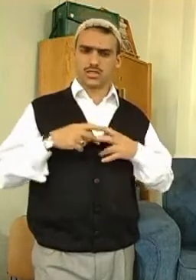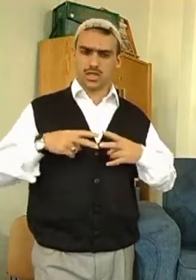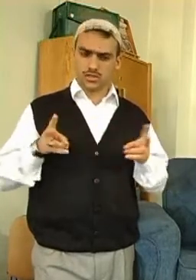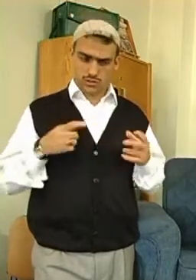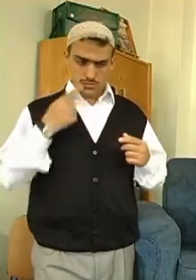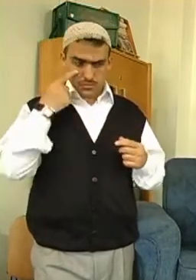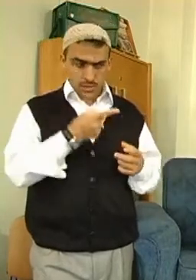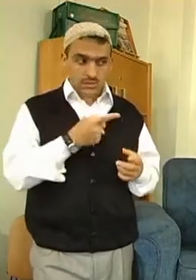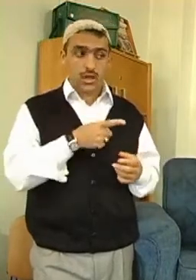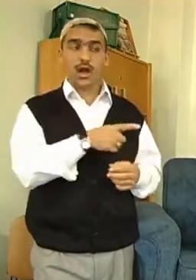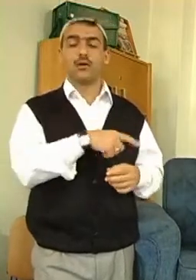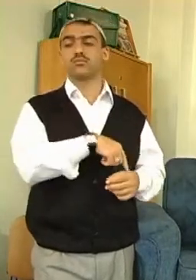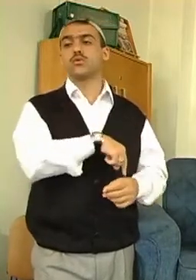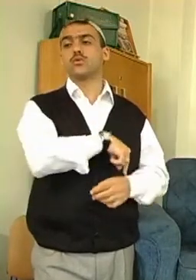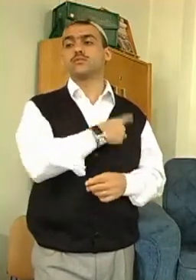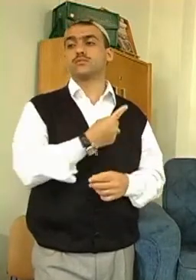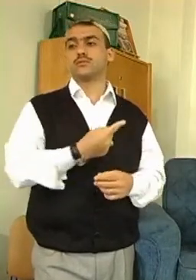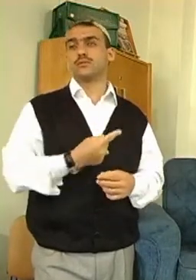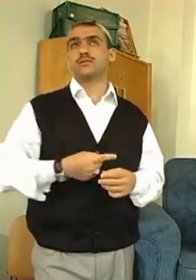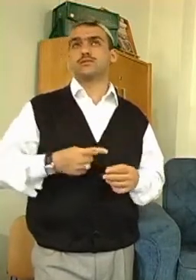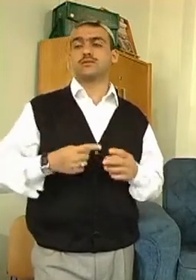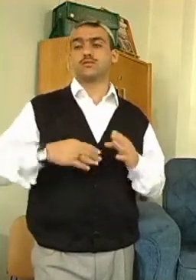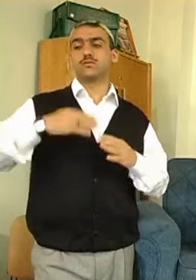İnsan Cenab-ı Hakk'ın ayne-i samedaniye.